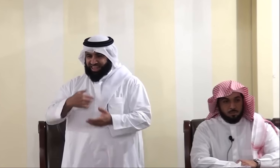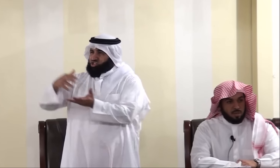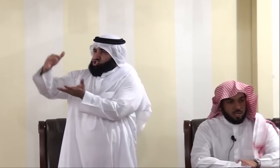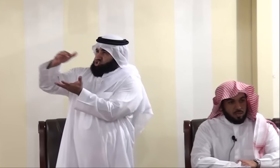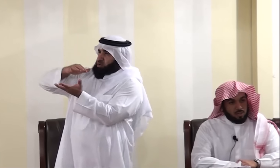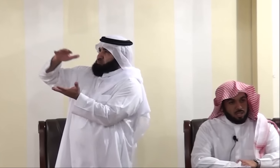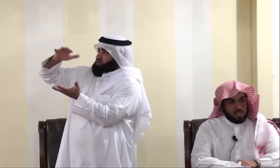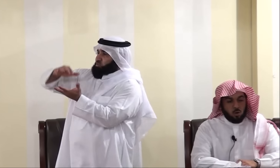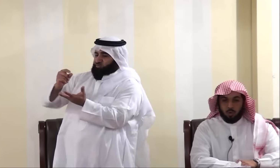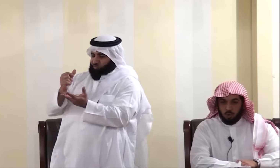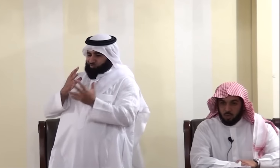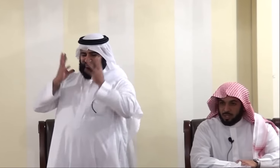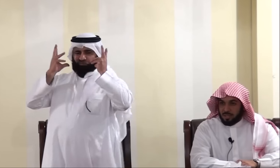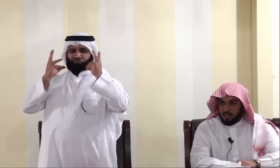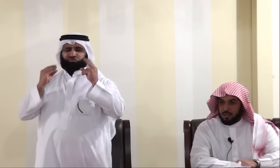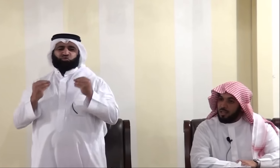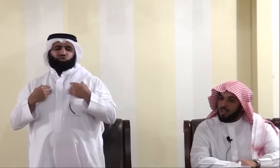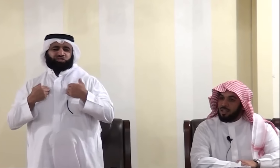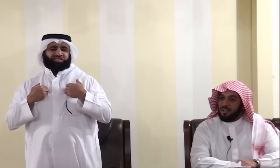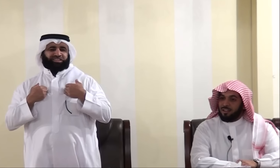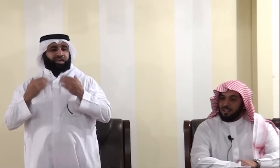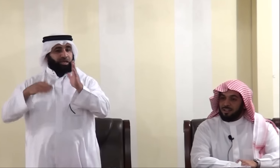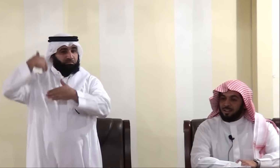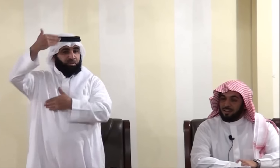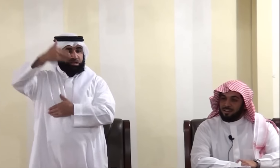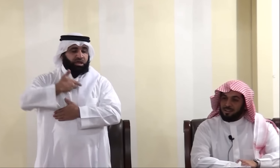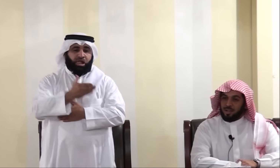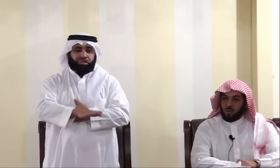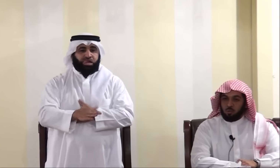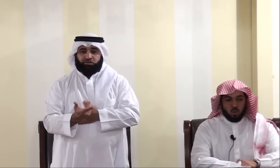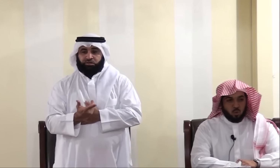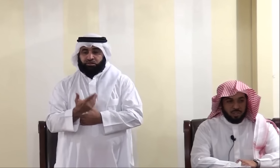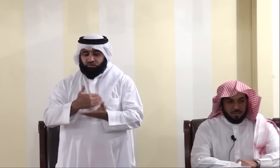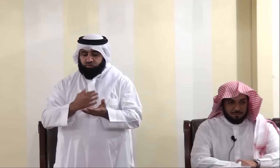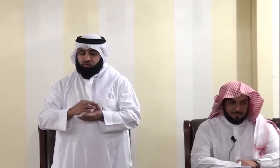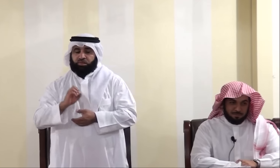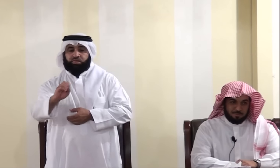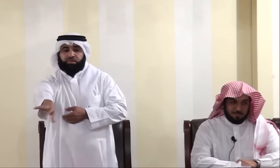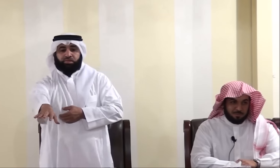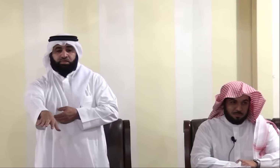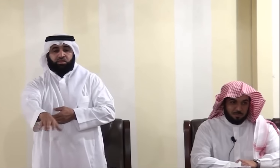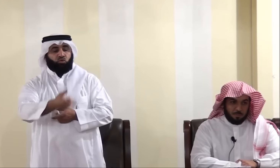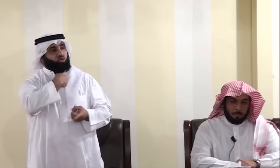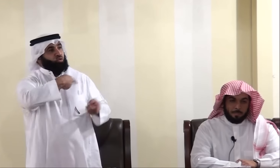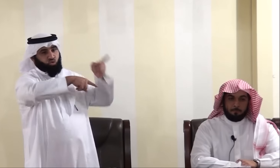ونتعامل مع هذه التركة وغدا نحن موروثين